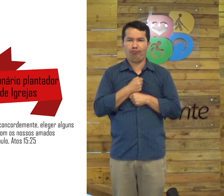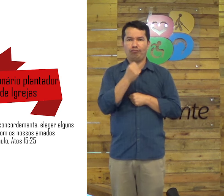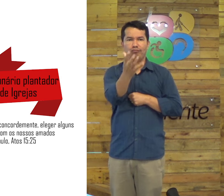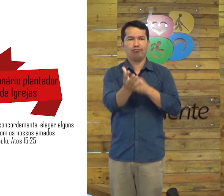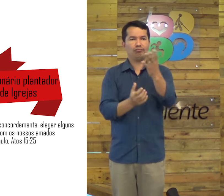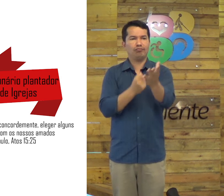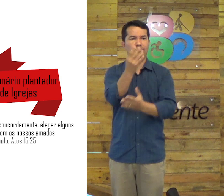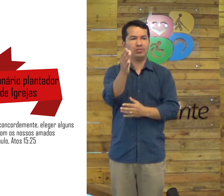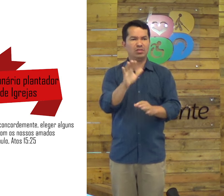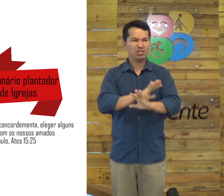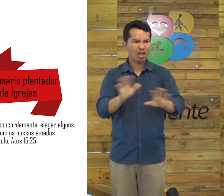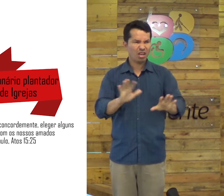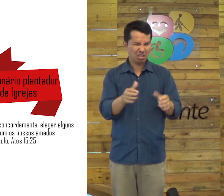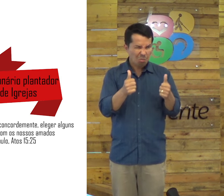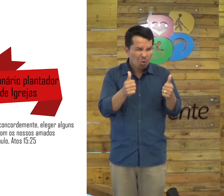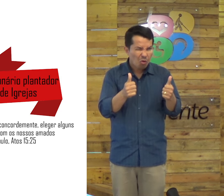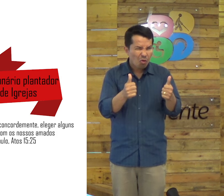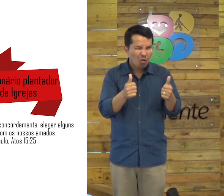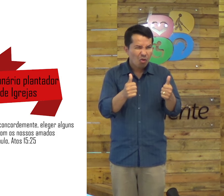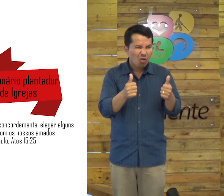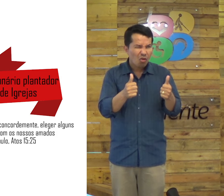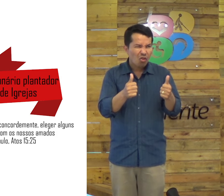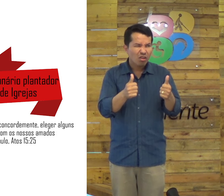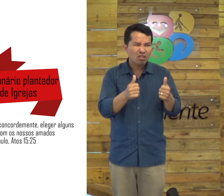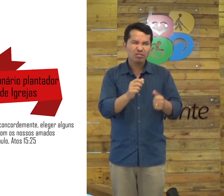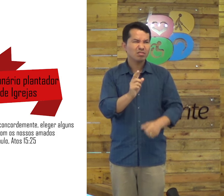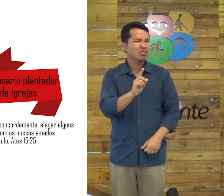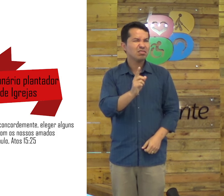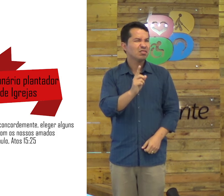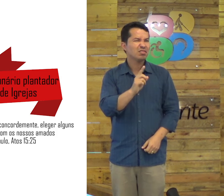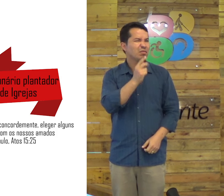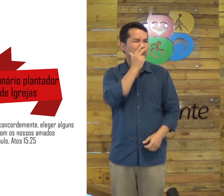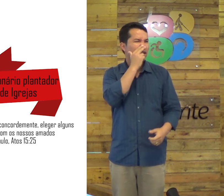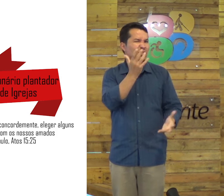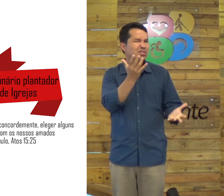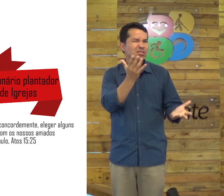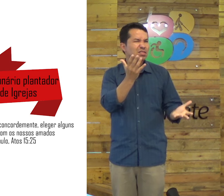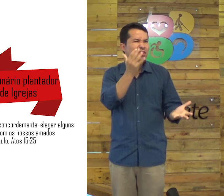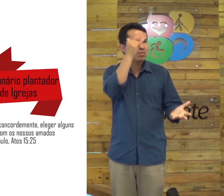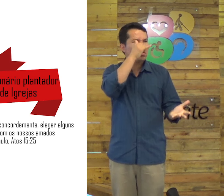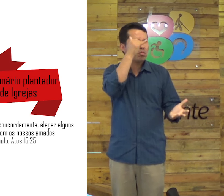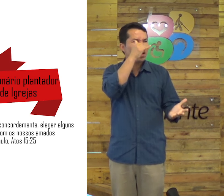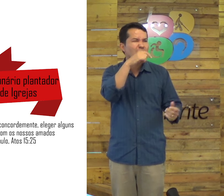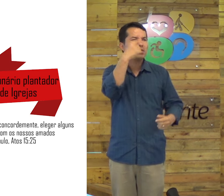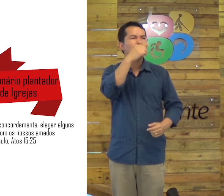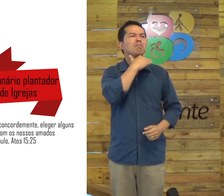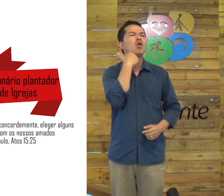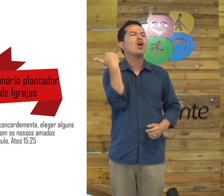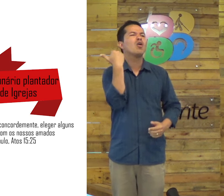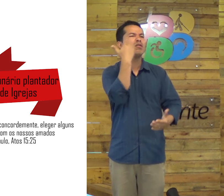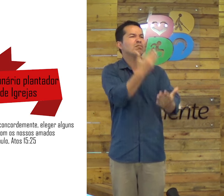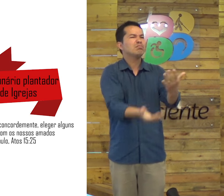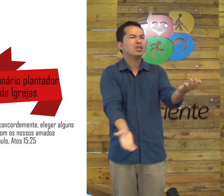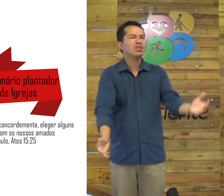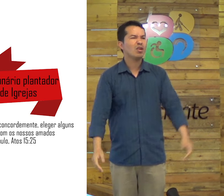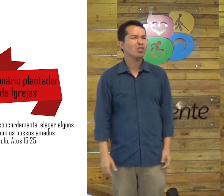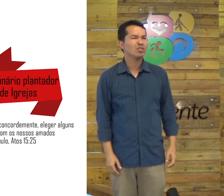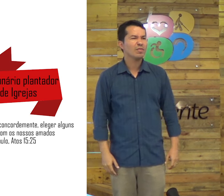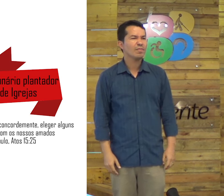mas guarda tudo para ela mesma, sabe? Não reparte o que ela conhece. Parece bobeira, porque